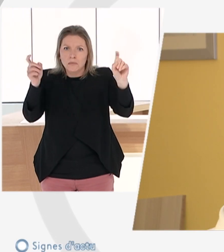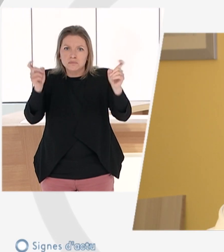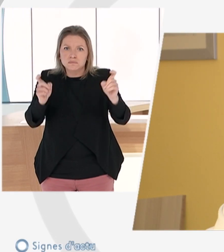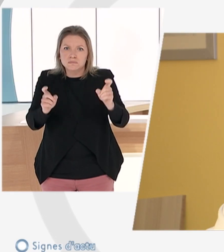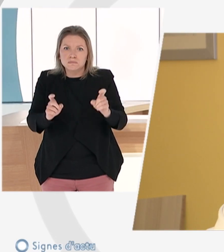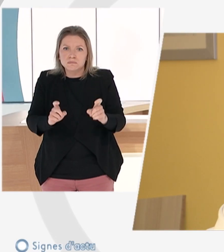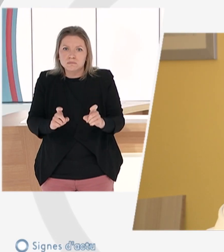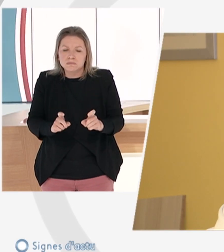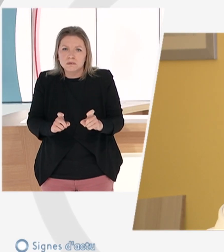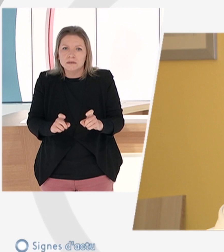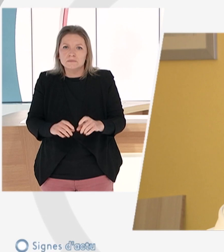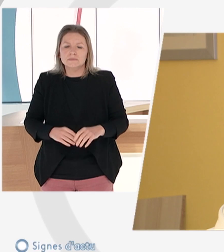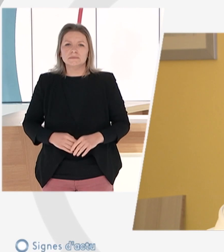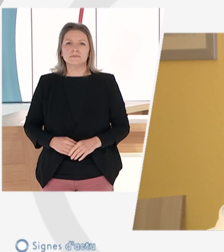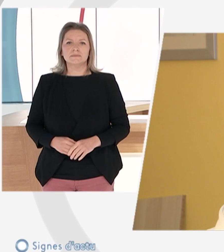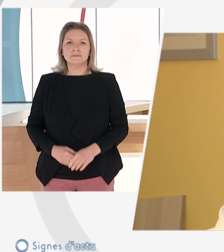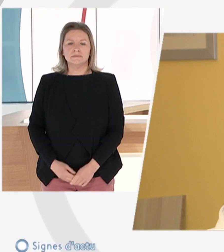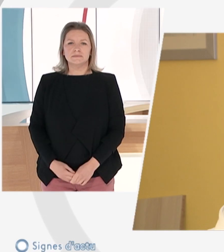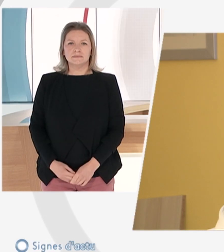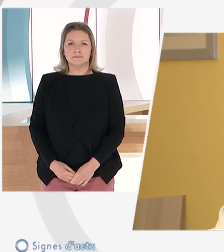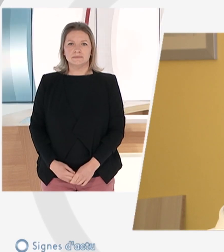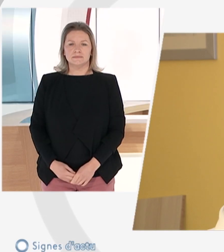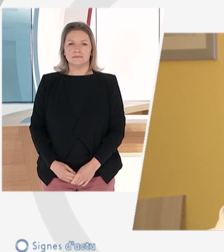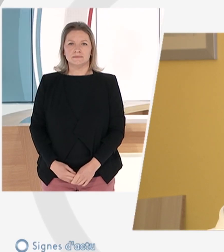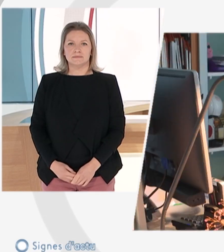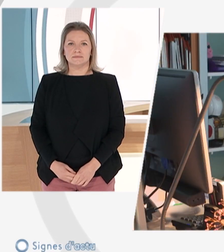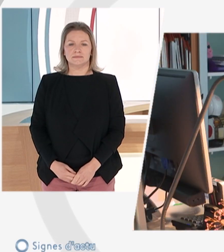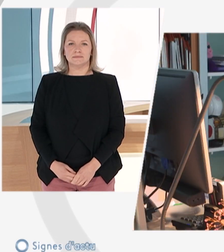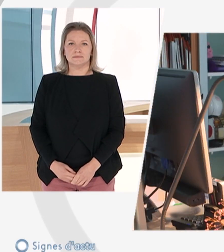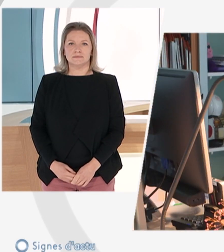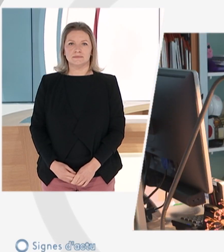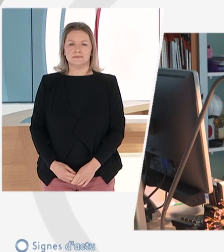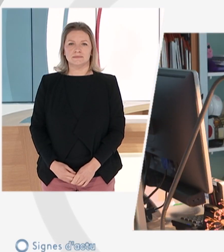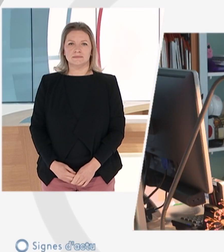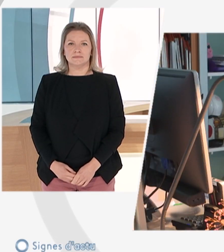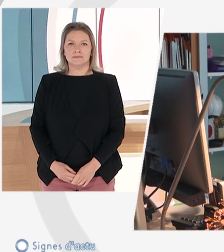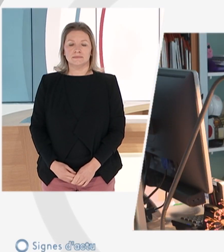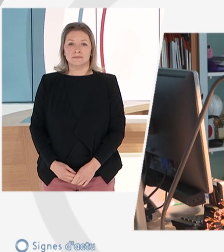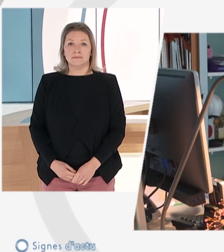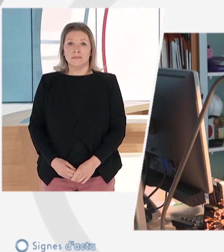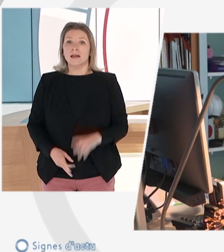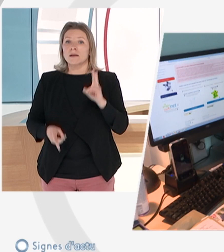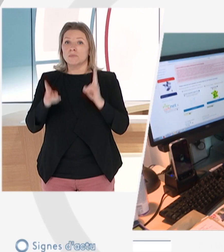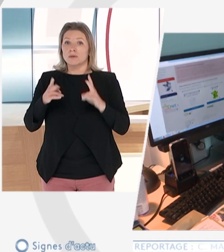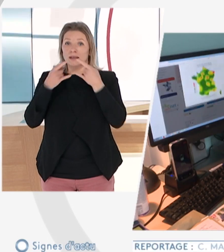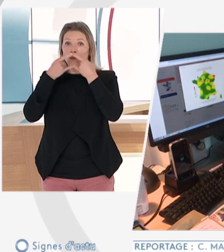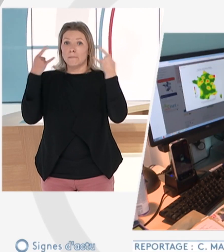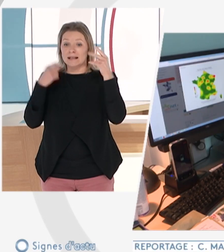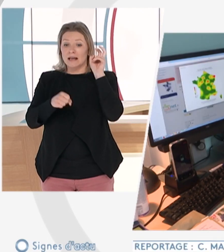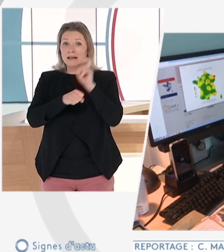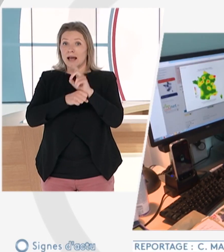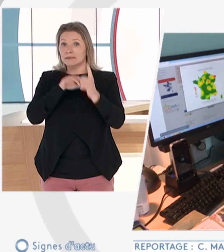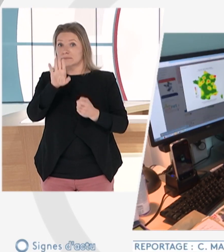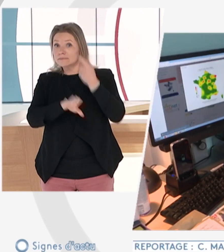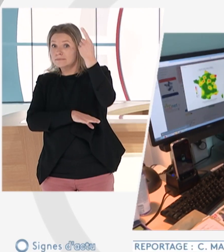hivernale. Et on en voyait beaucoup moins d'enfants qui mouchent, qui toussent. Le masque pourrait ainsi rentrer dans les